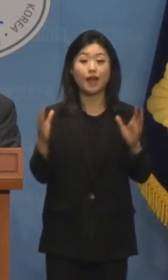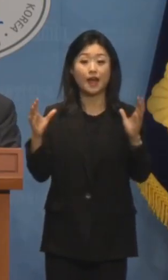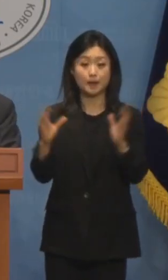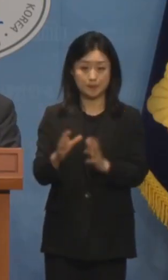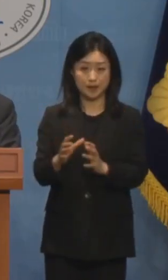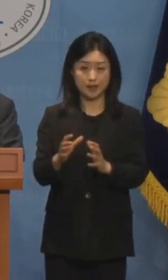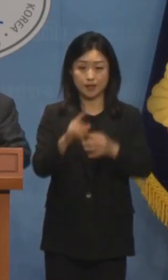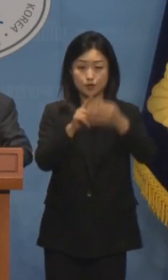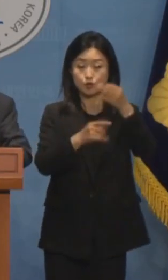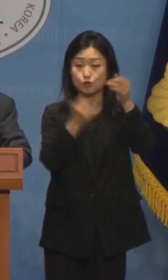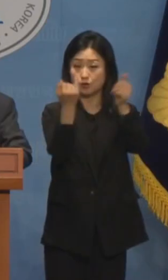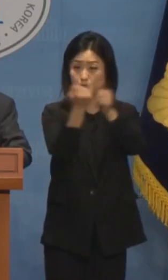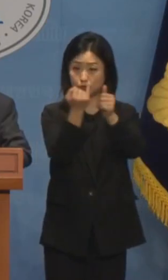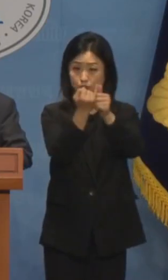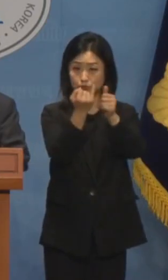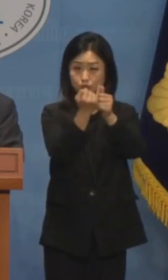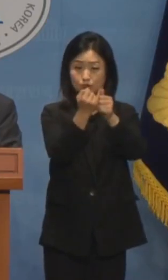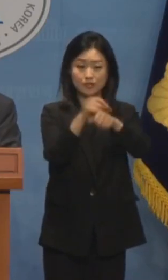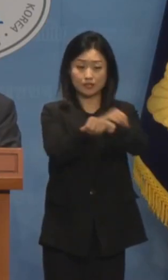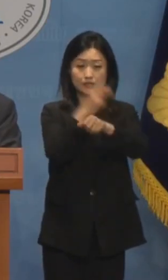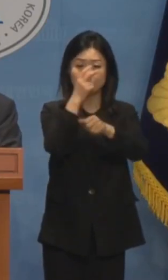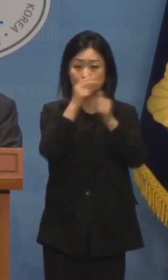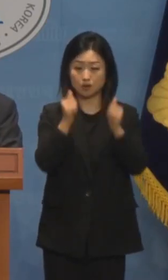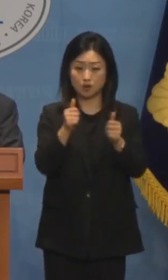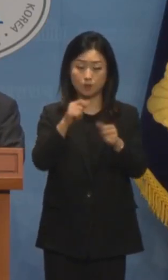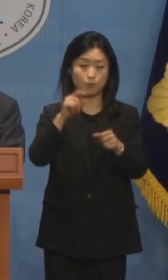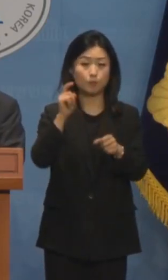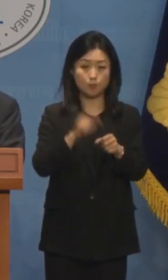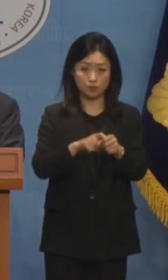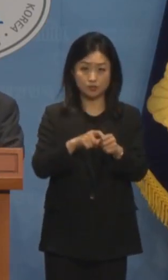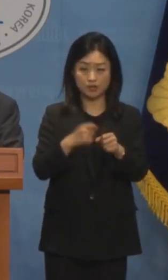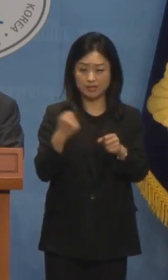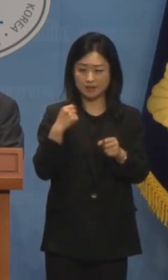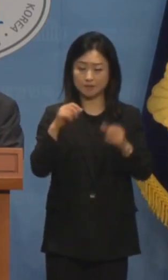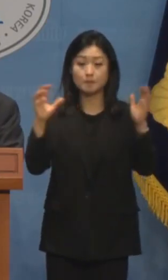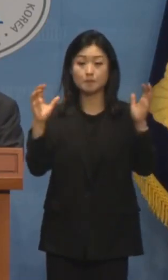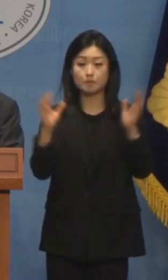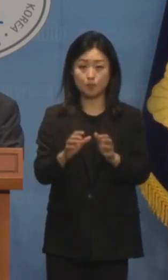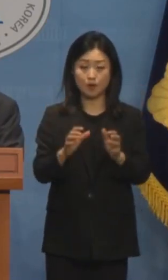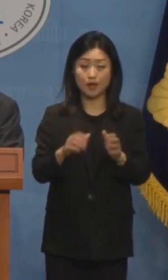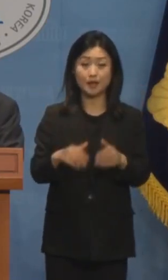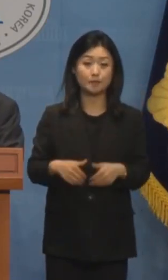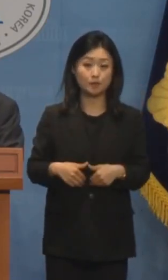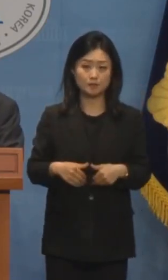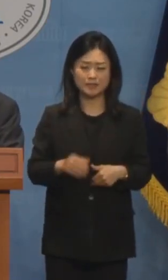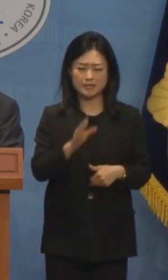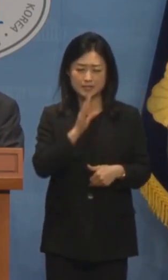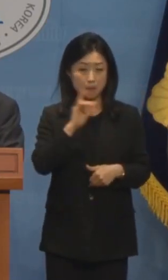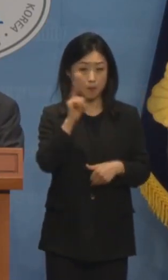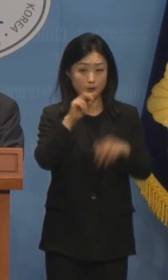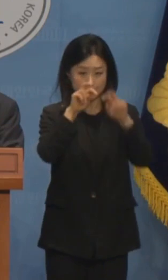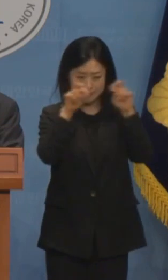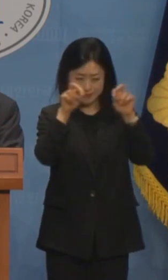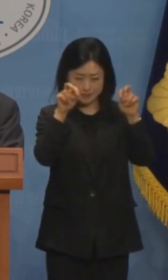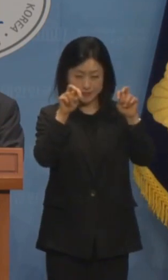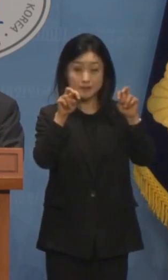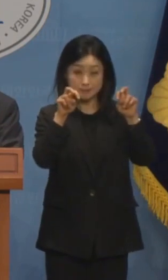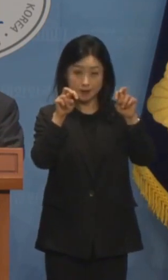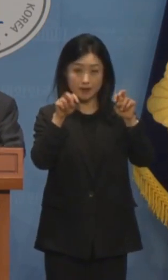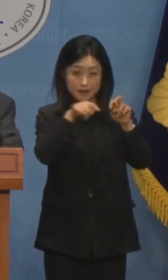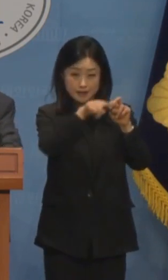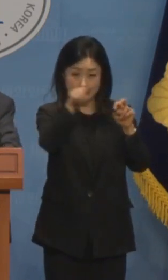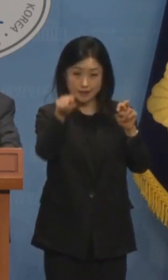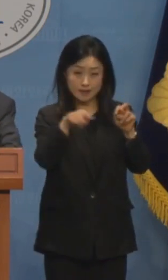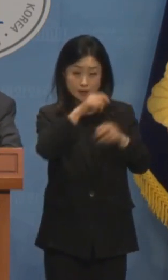윤석열, 김건희 부부 특검을 위해서 힘을 모아야 합니다. 진실을 밝히고 그 진실에